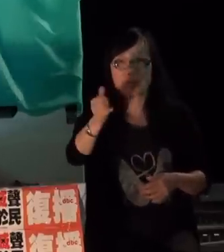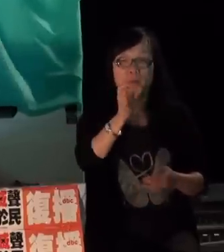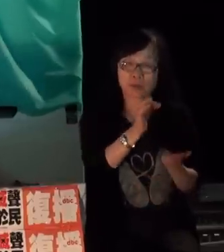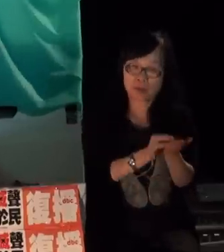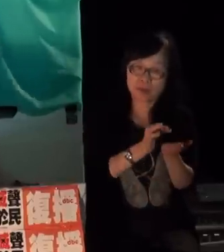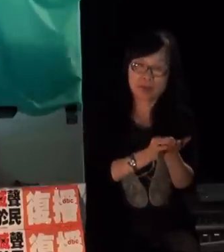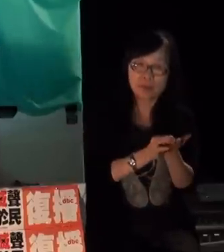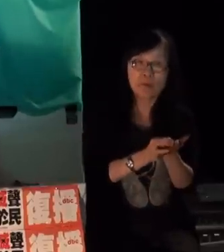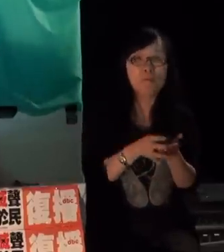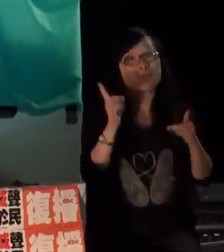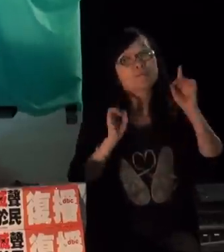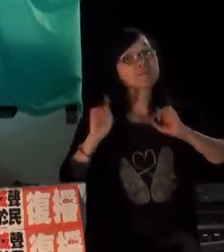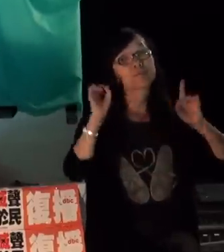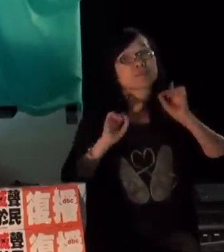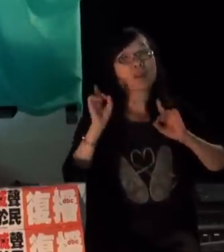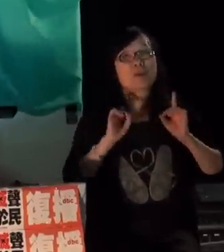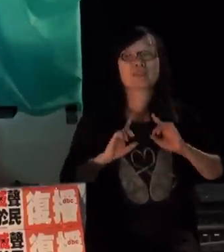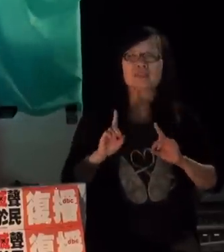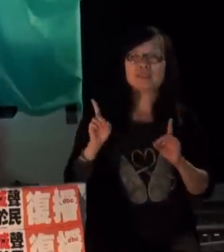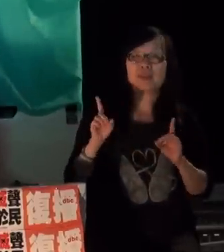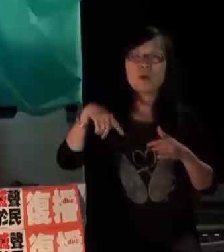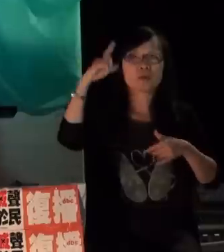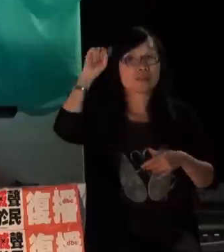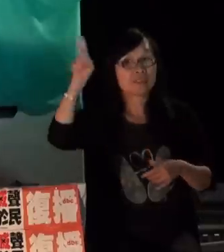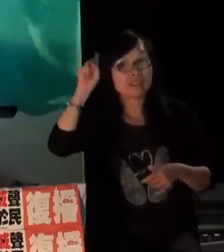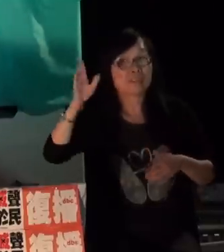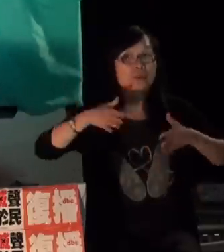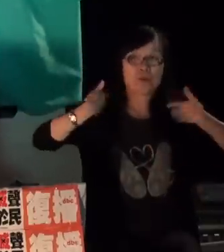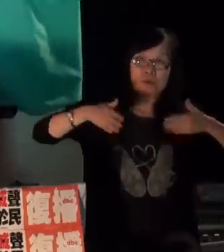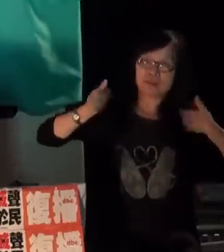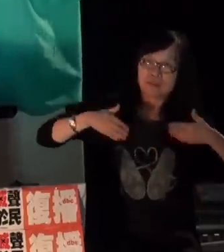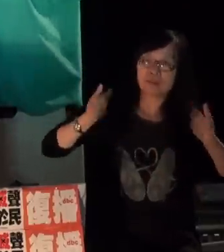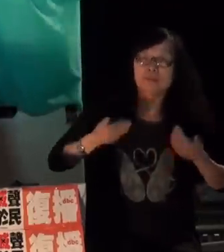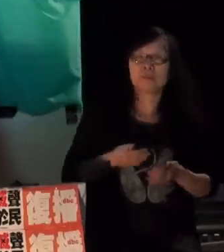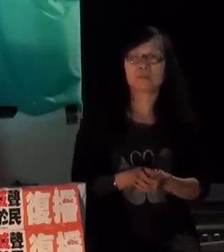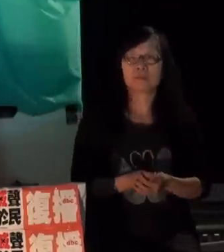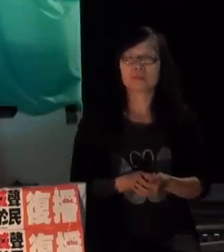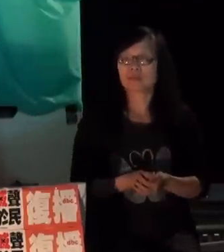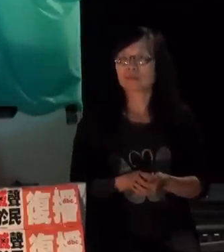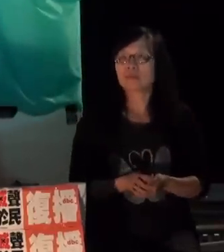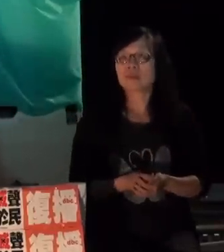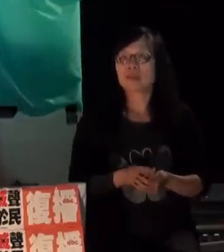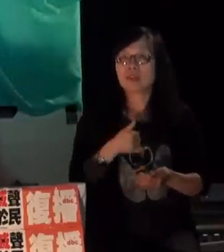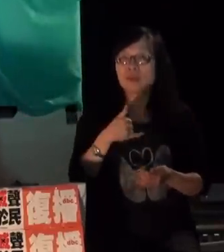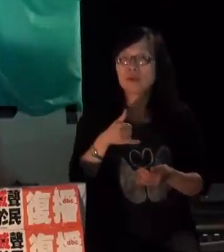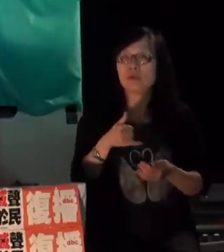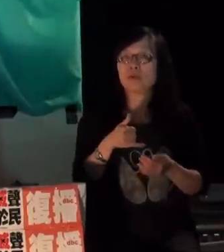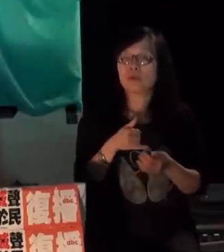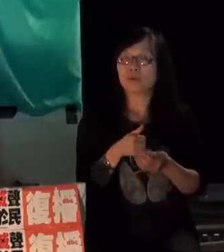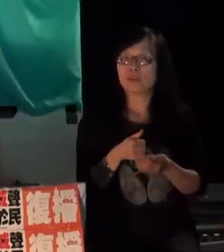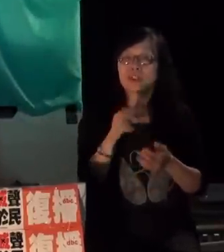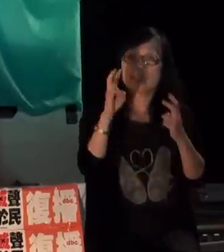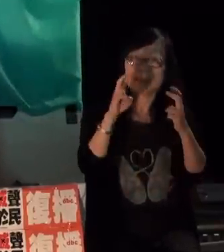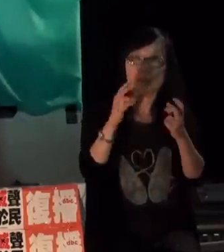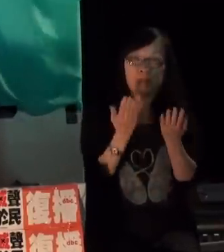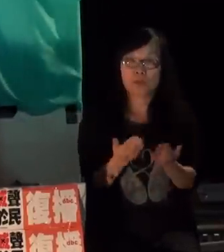方係無拘無束，哇！每日都好快樂咁樣翻到去嗰個場所嗰度，見到啲